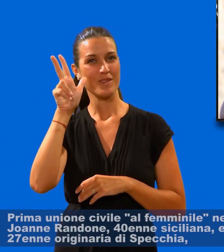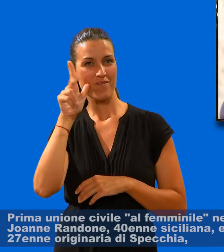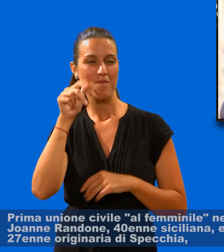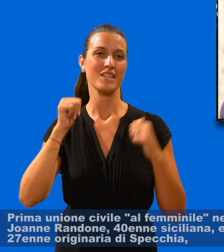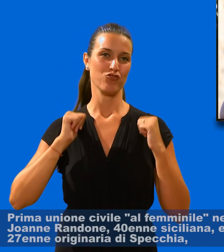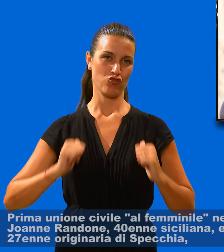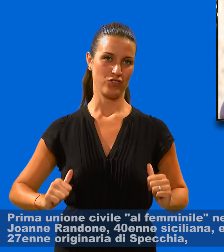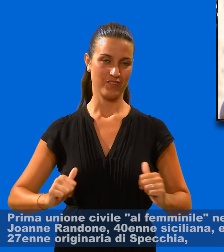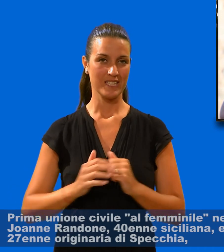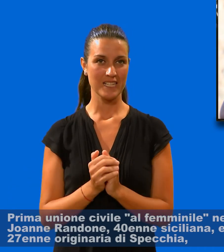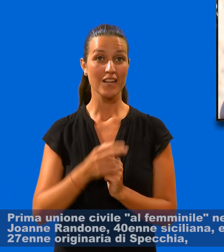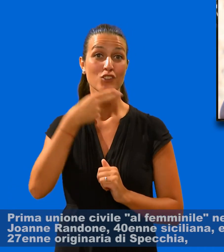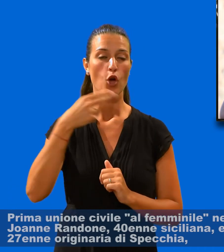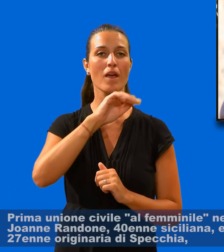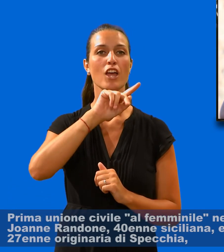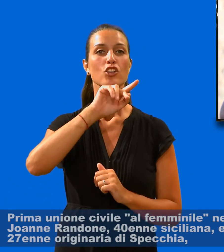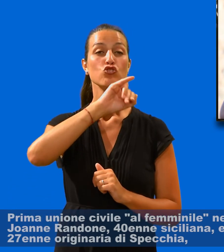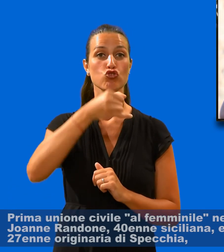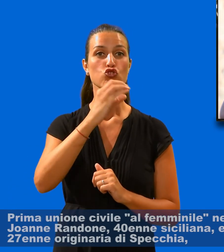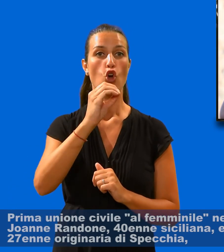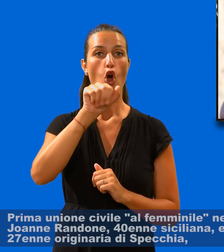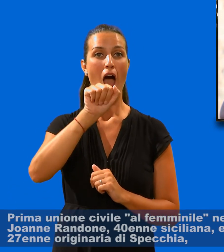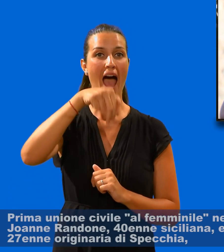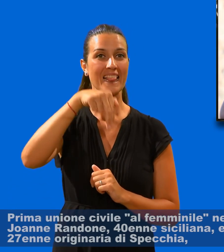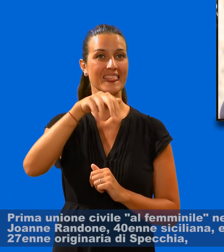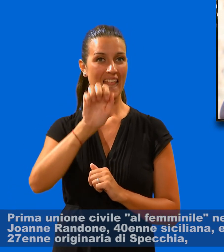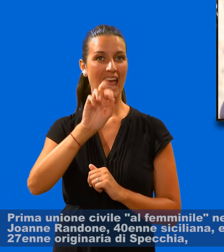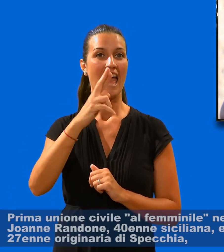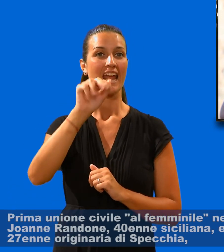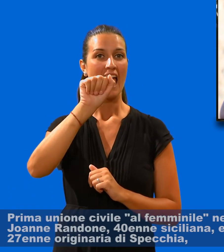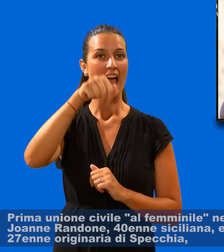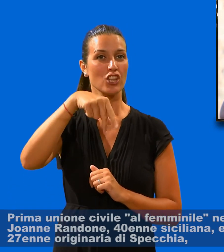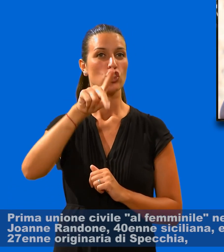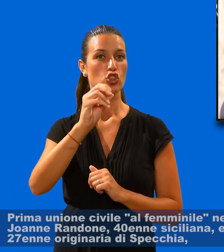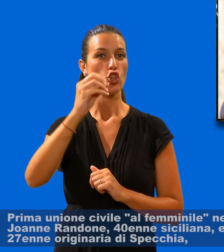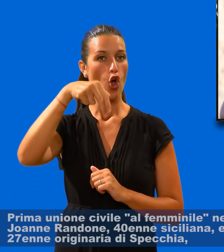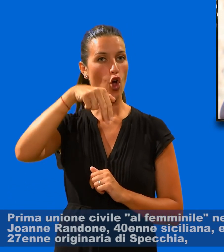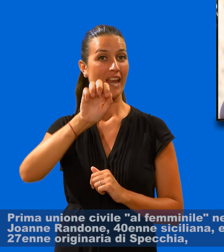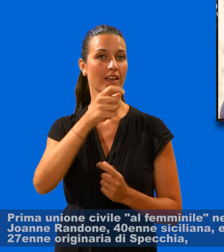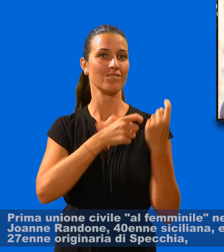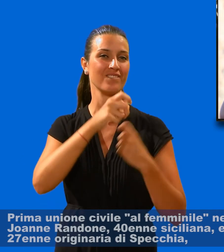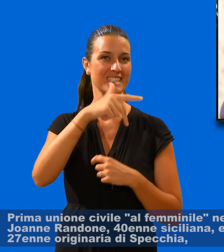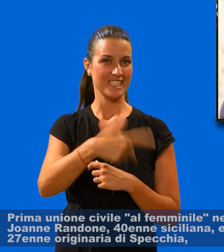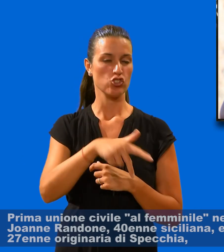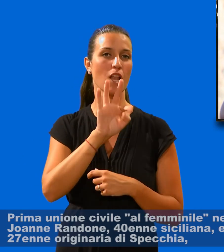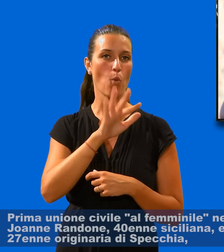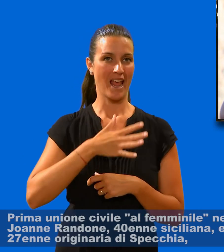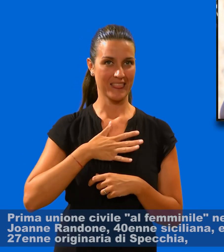randone quarantenne siciliana e alessia sanapo ventisettenne